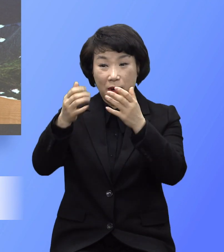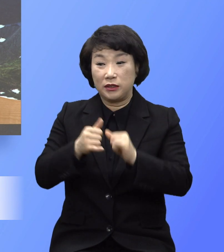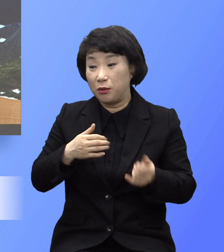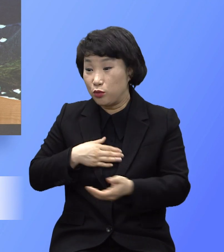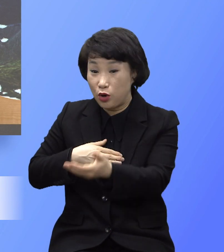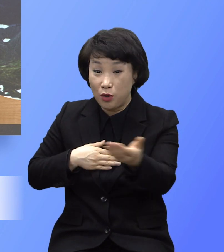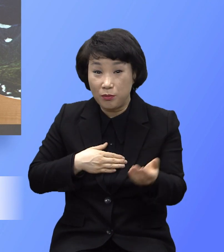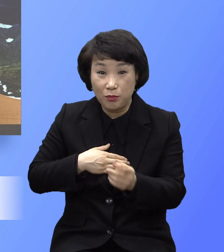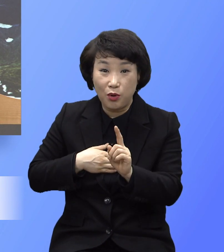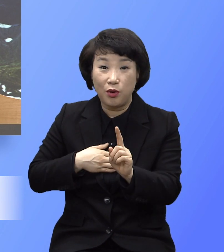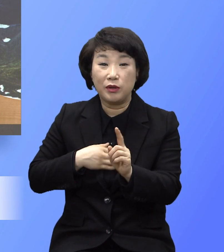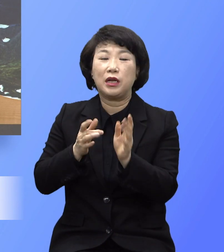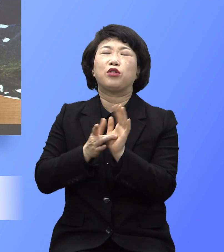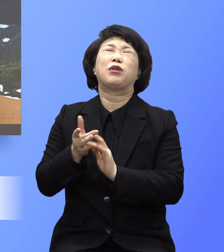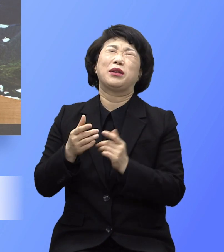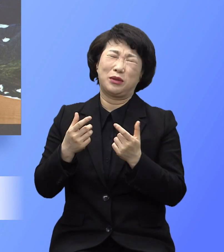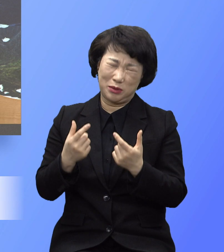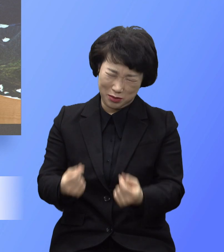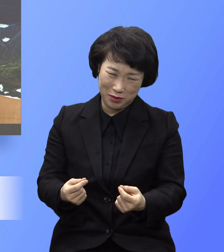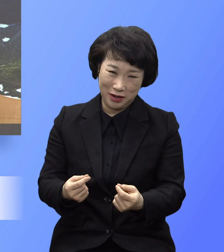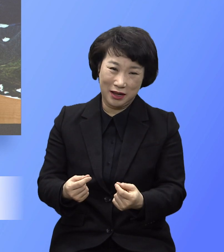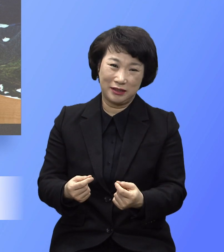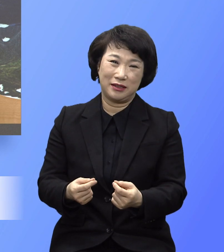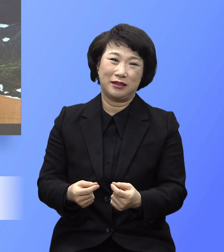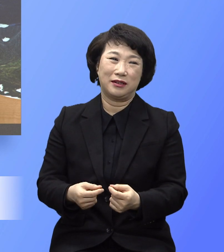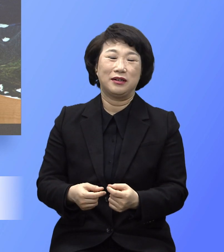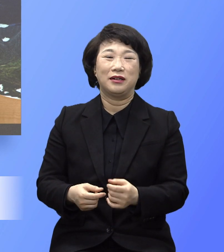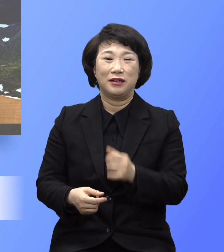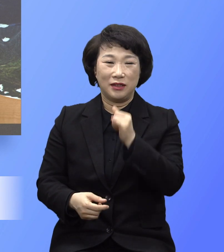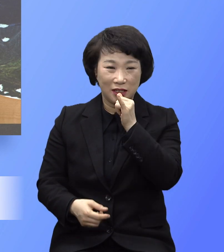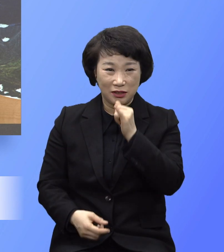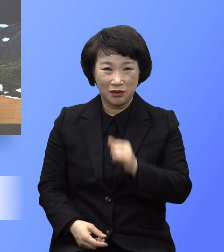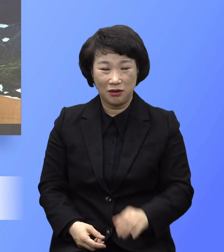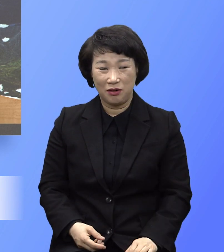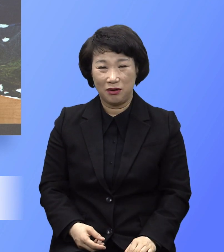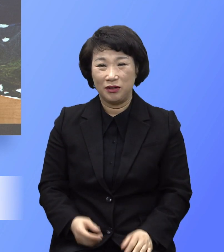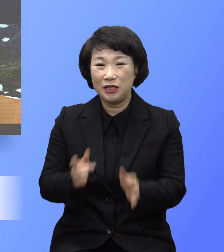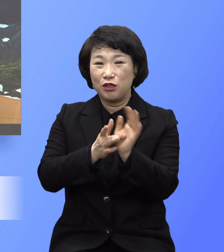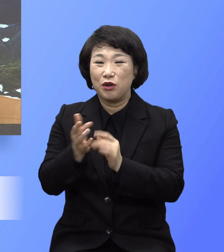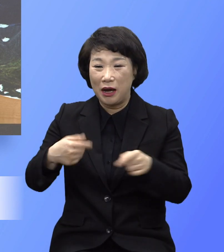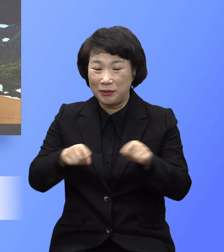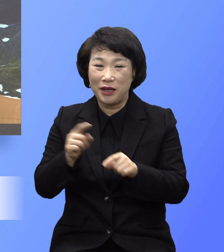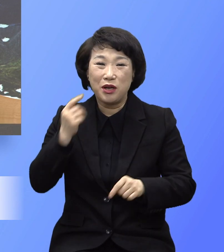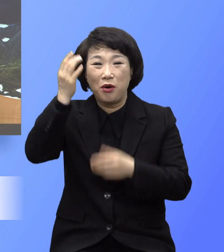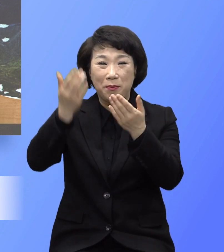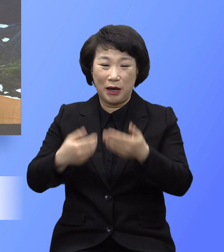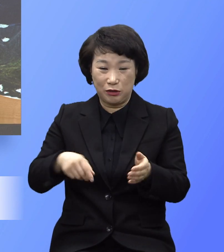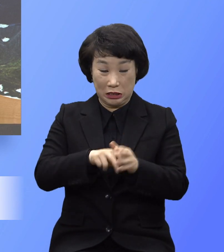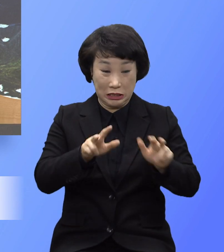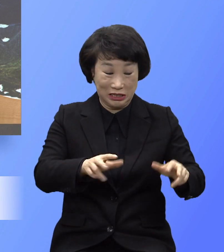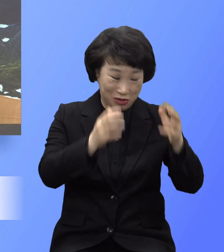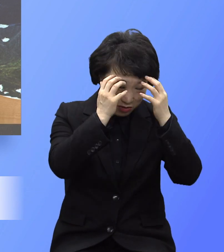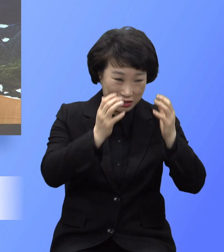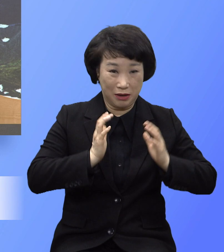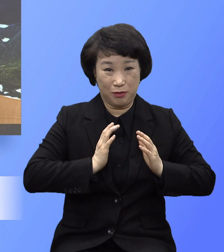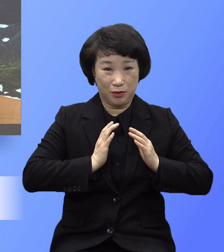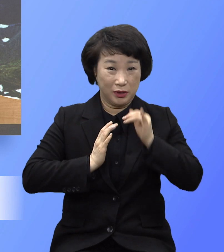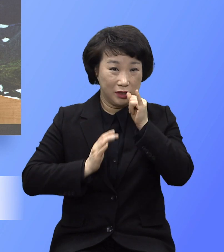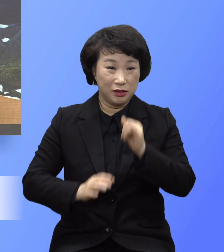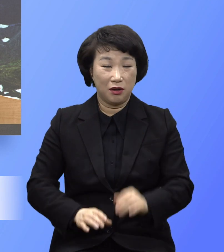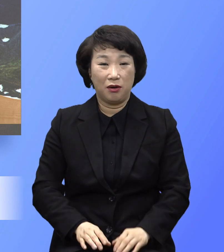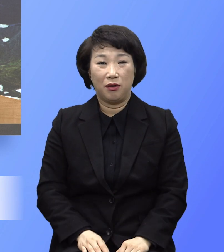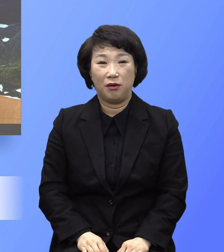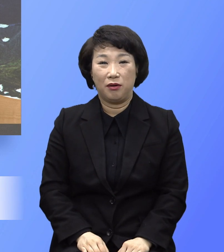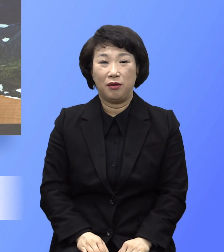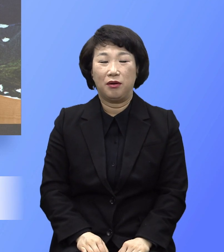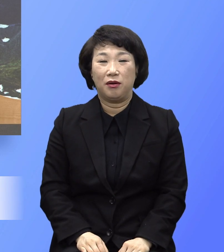사람은 예수와 똑같은 대우를 받기 때문에 그와 함께 영광을 받기 위해서 고난도 받아야 할 것이니라